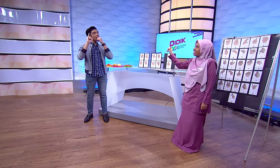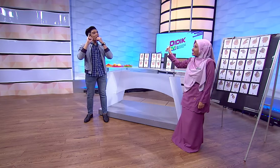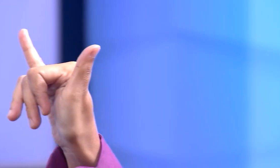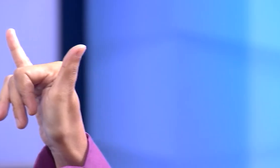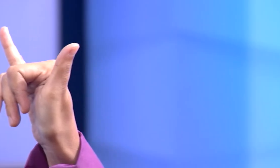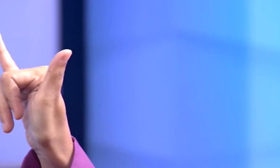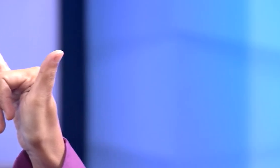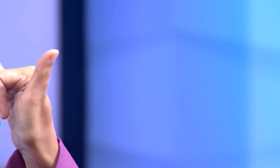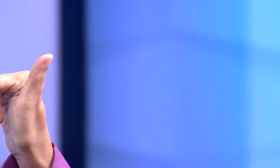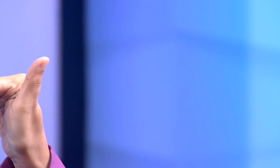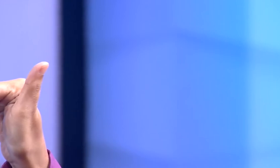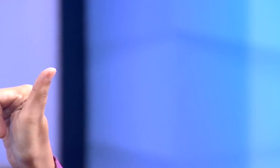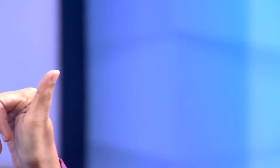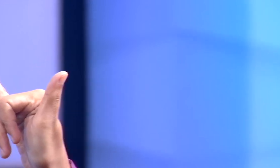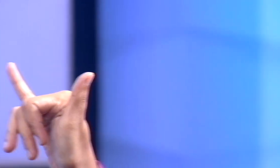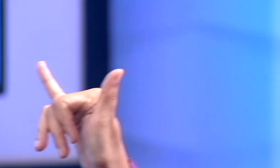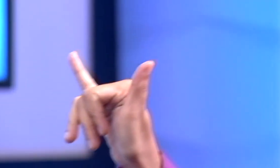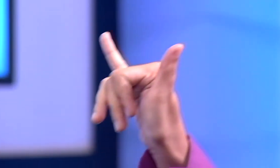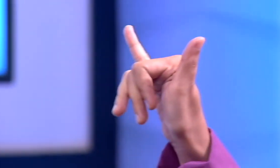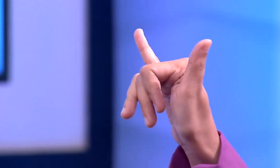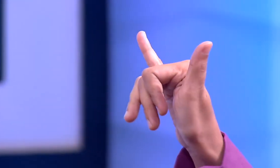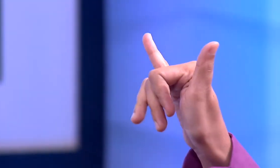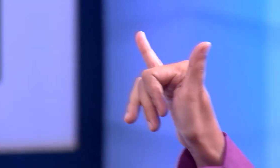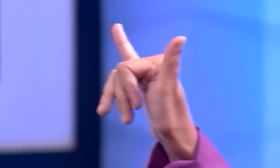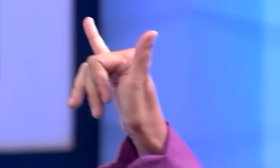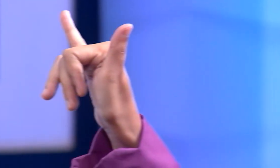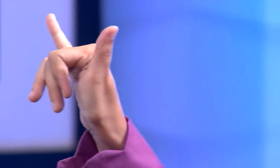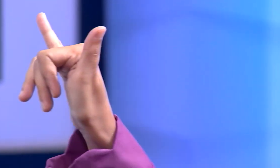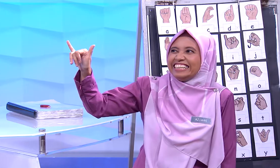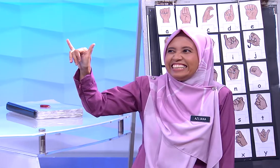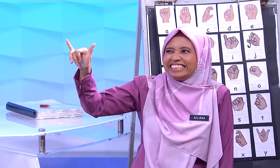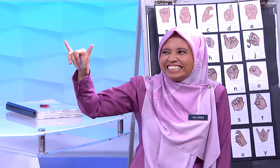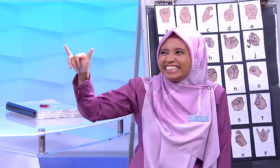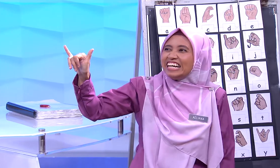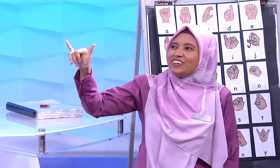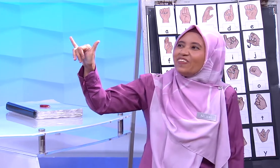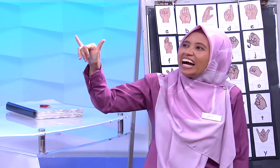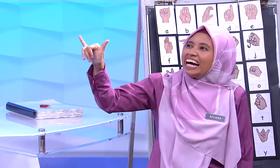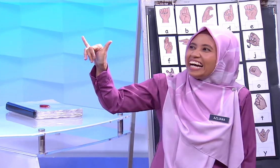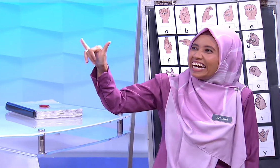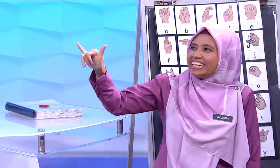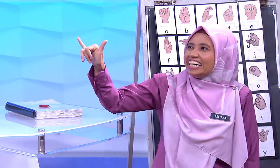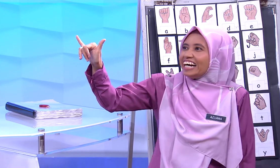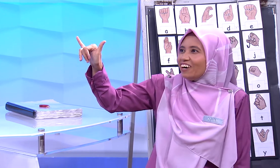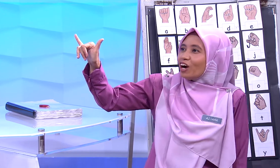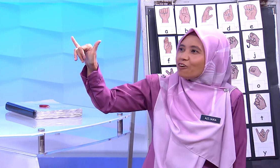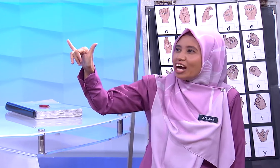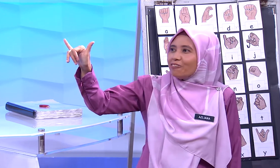Abang Tayub Dadi wow wow